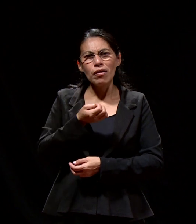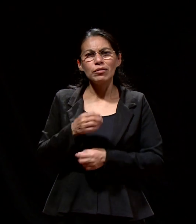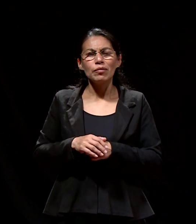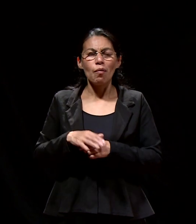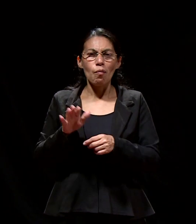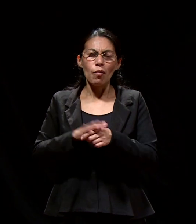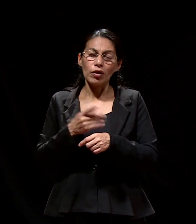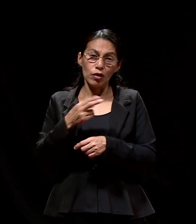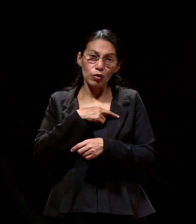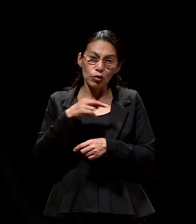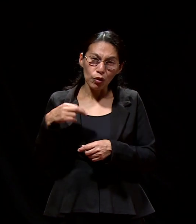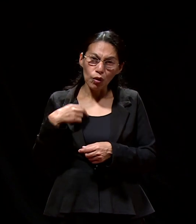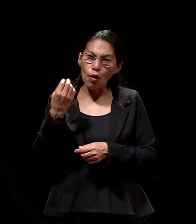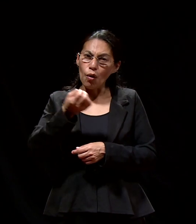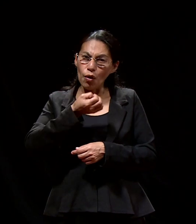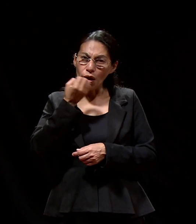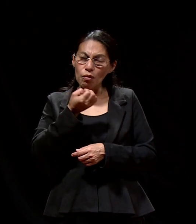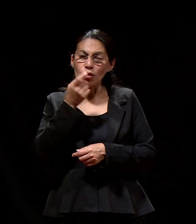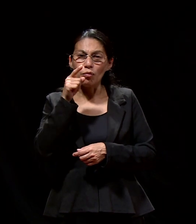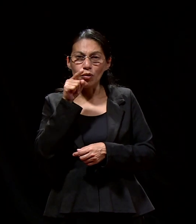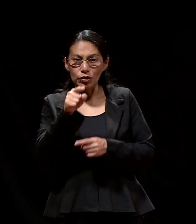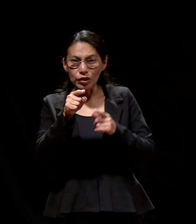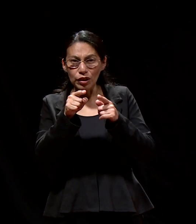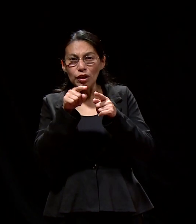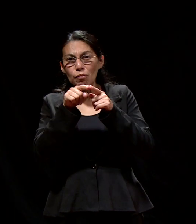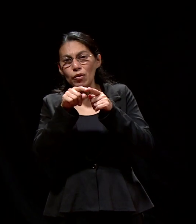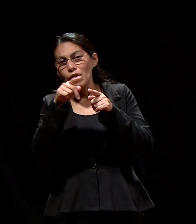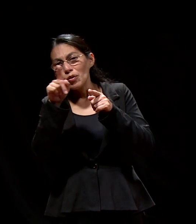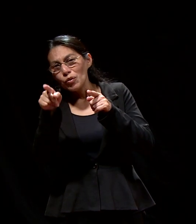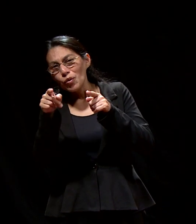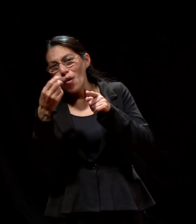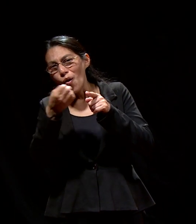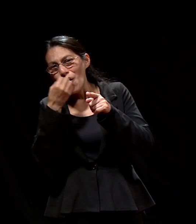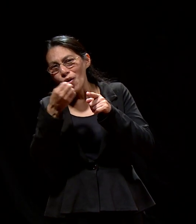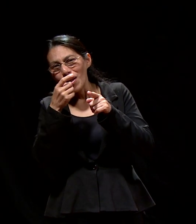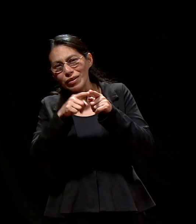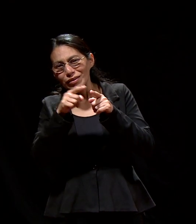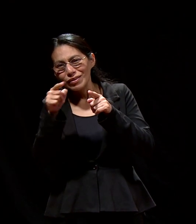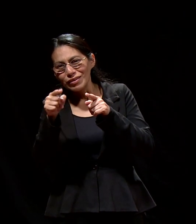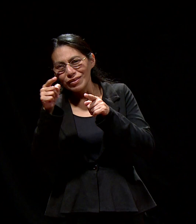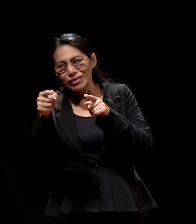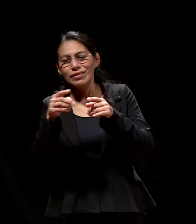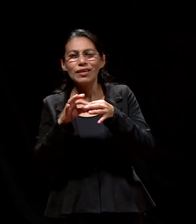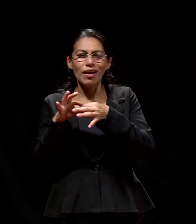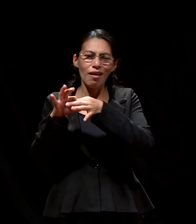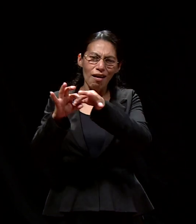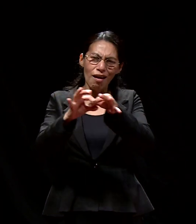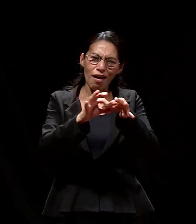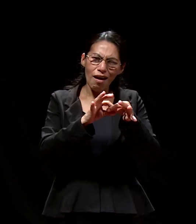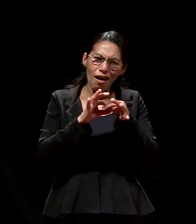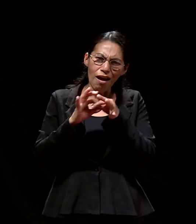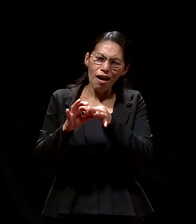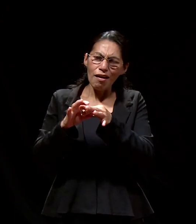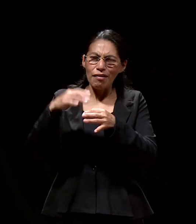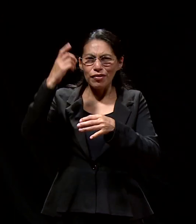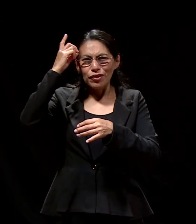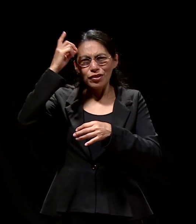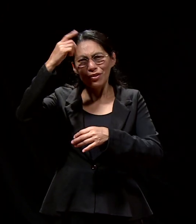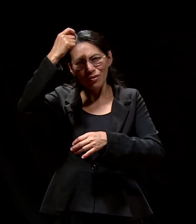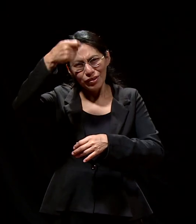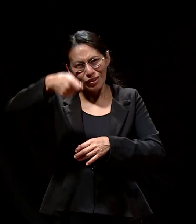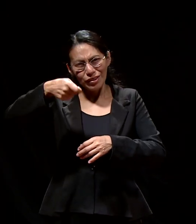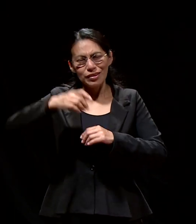también son sujetos de nuestras oraciones porque esto es entrar en el círculo de